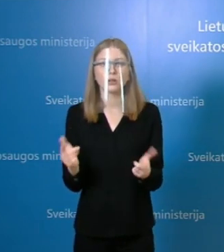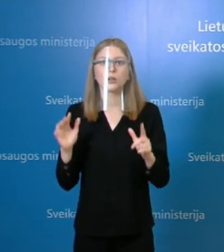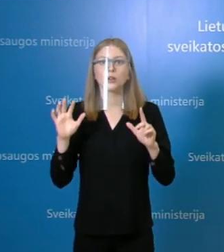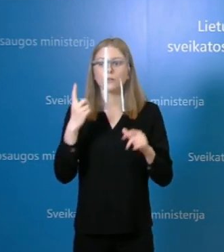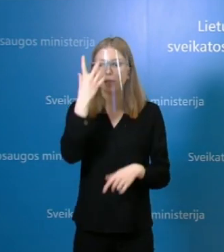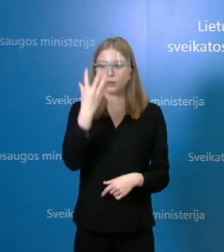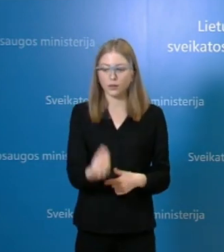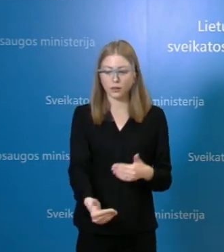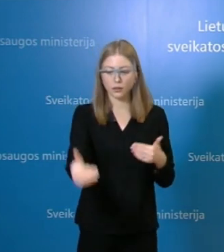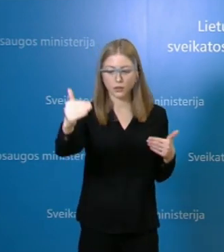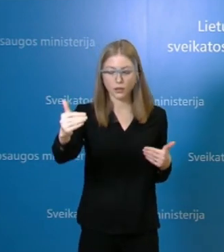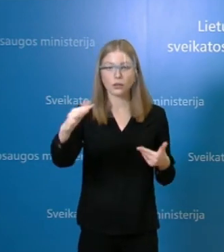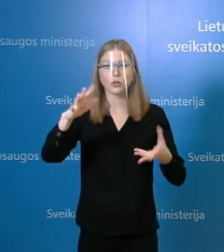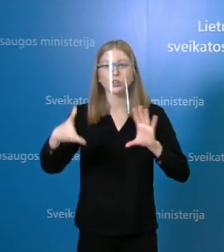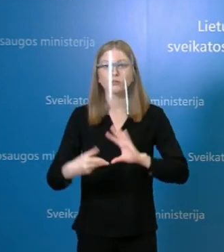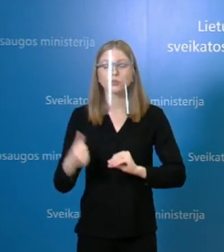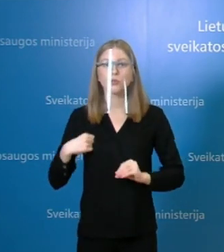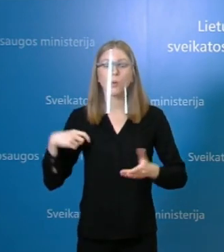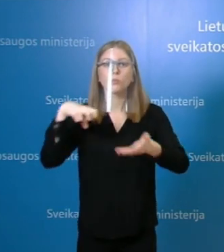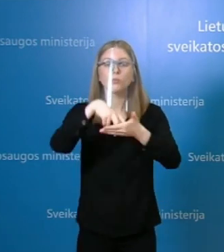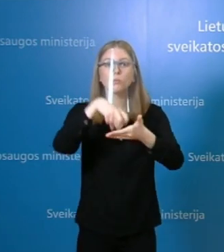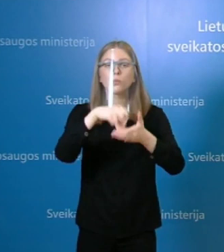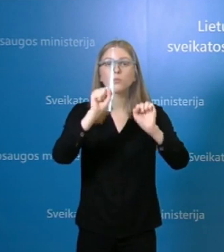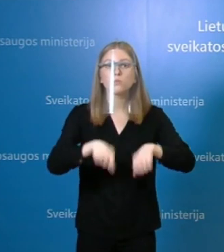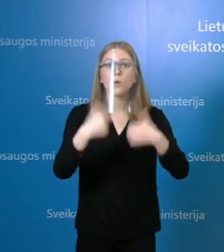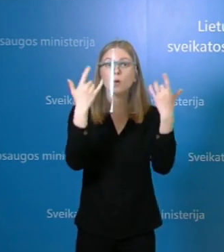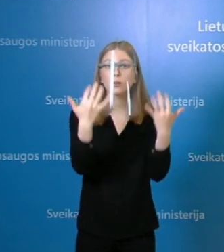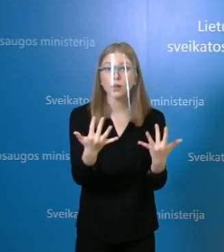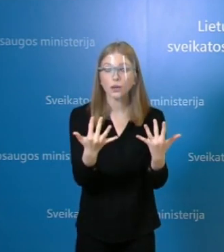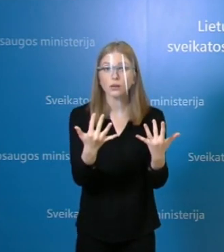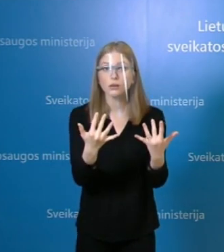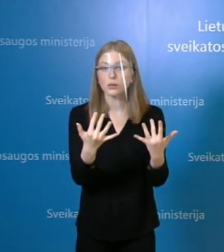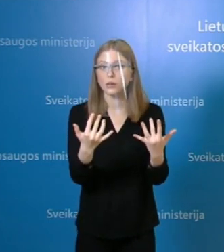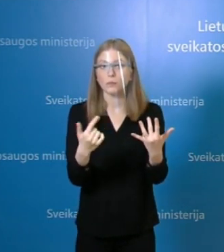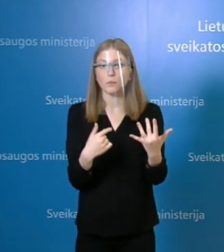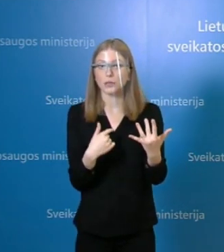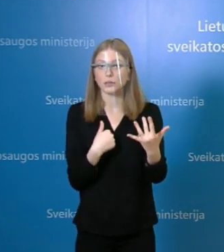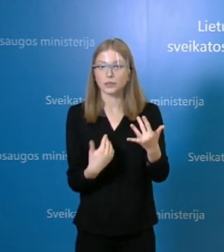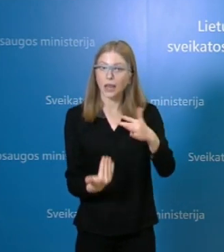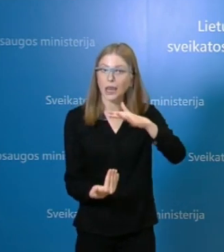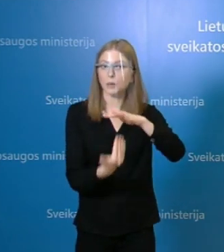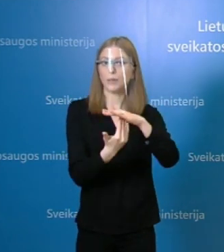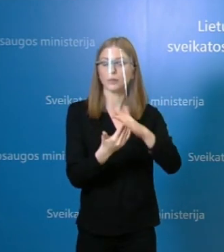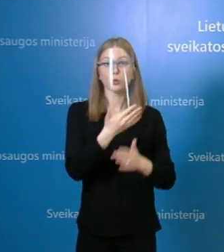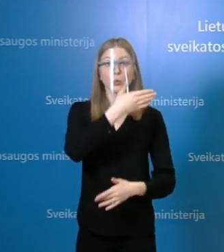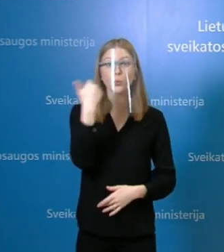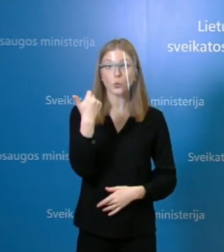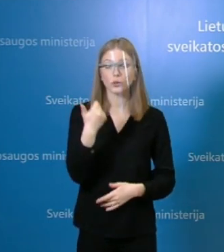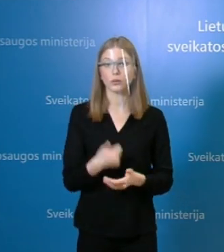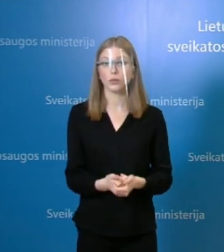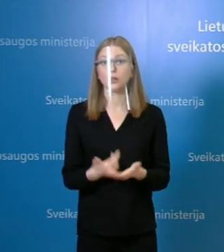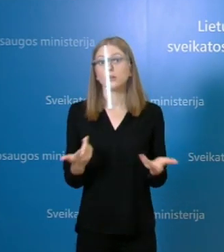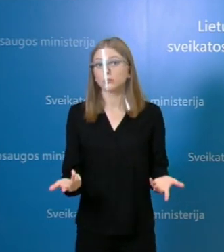per dieną reikėtų ar galima būtų viename ar kitame mieste registruoti tų profilaktinių patikrinimų,